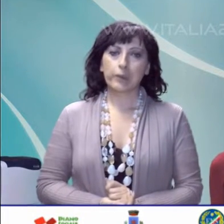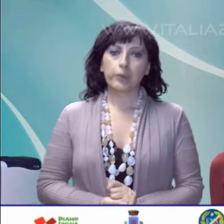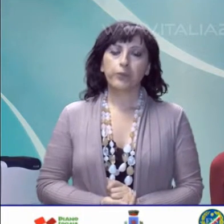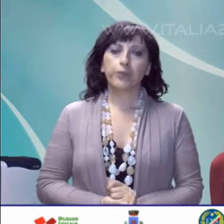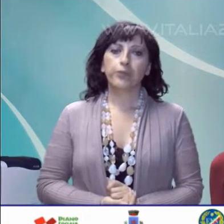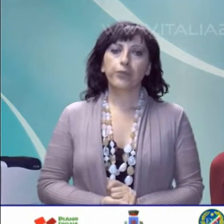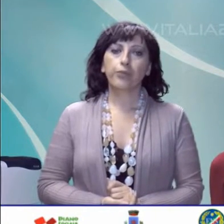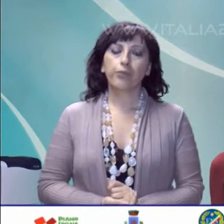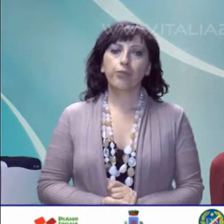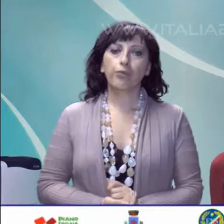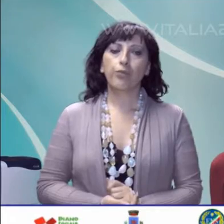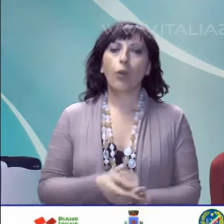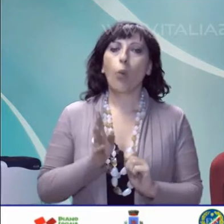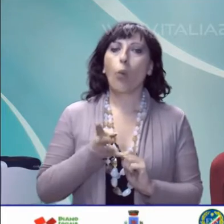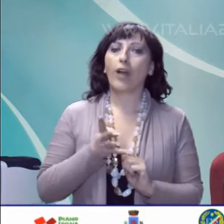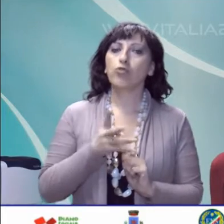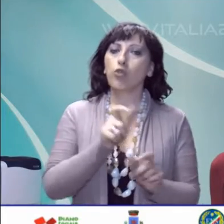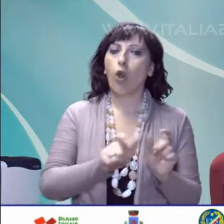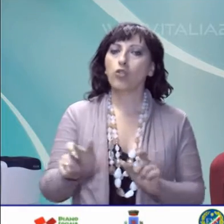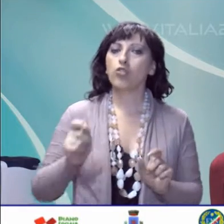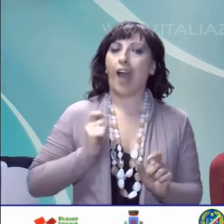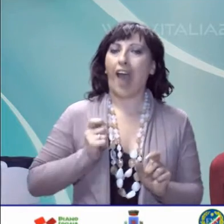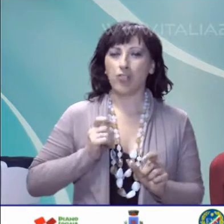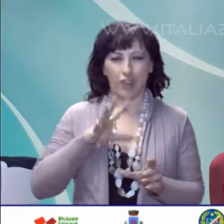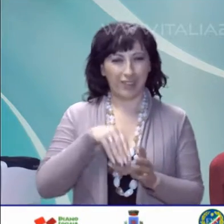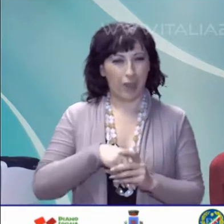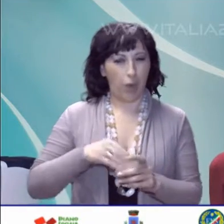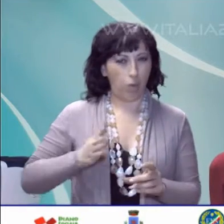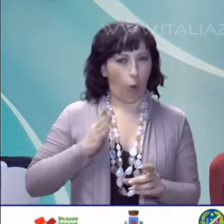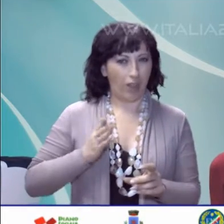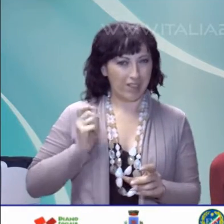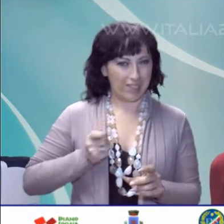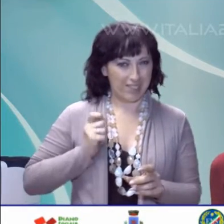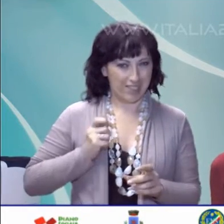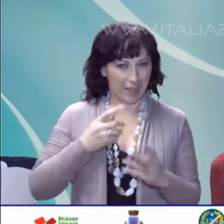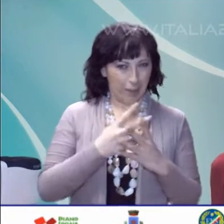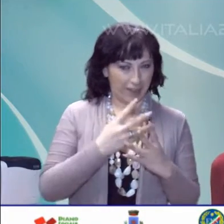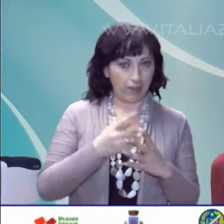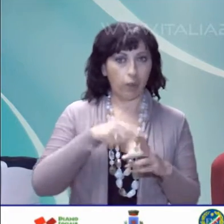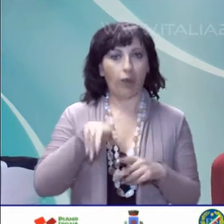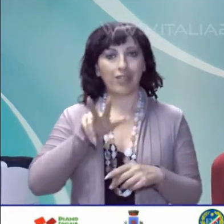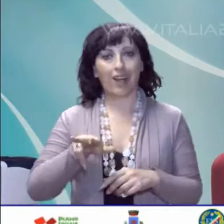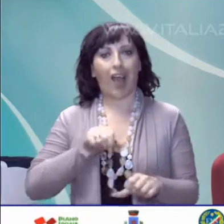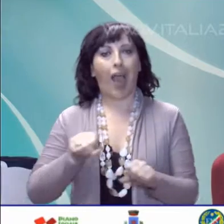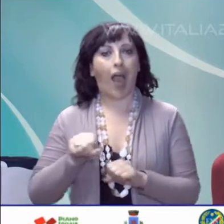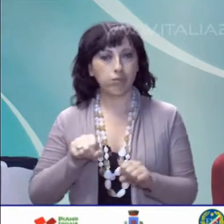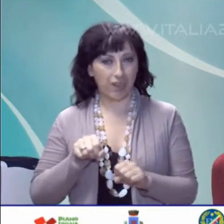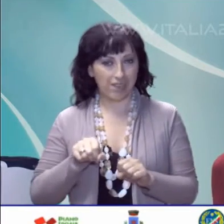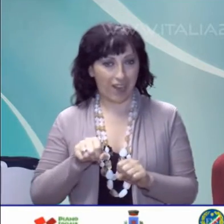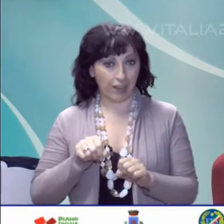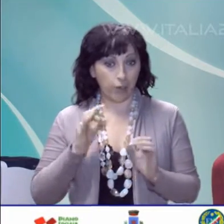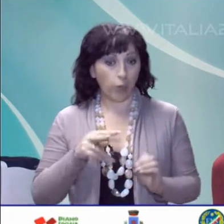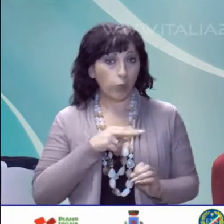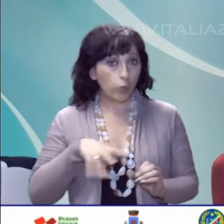Lo scandalo dei 14 agenti della polizia penitenziaria e dei 3 amministrativi tenuti per 3 mesi